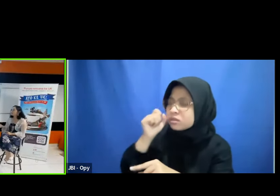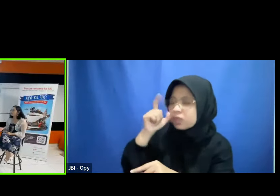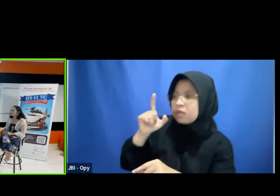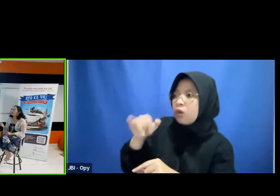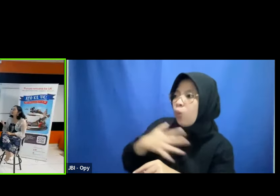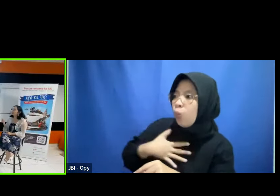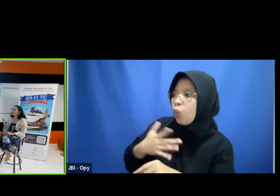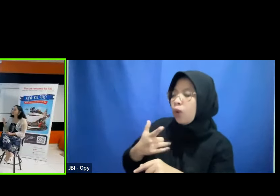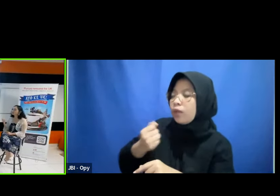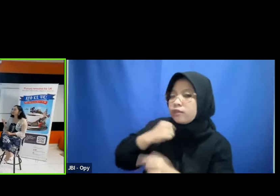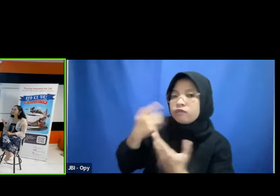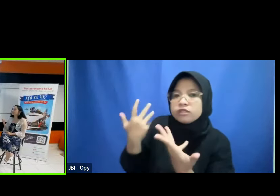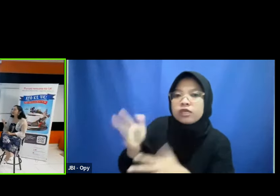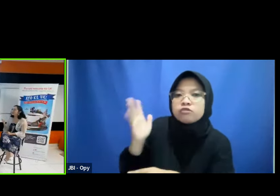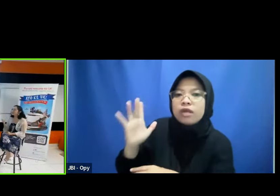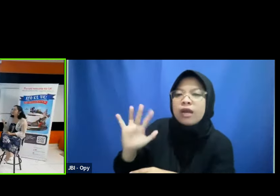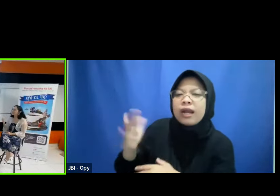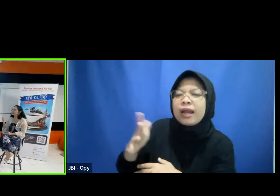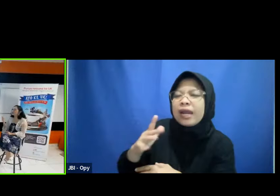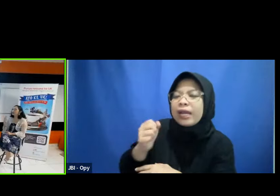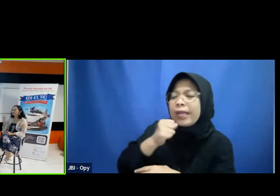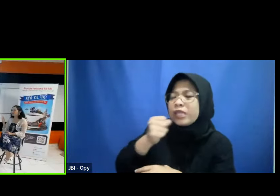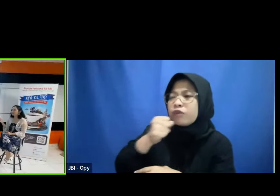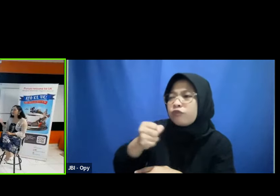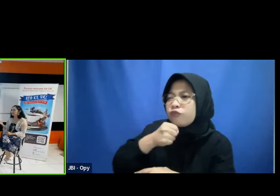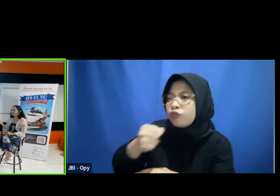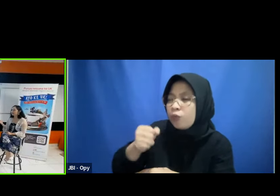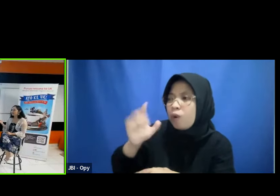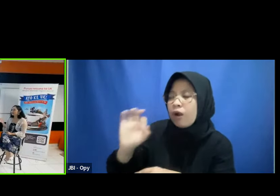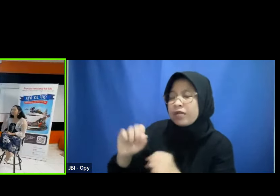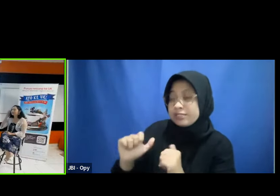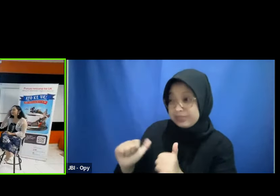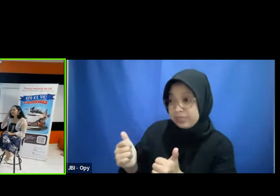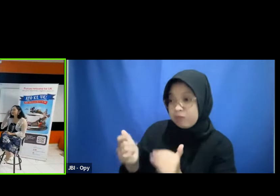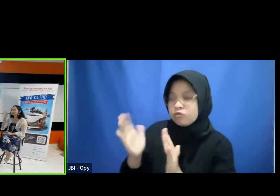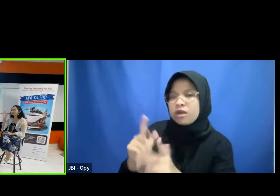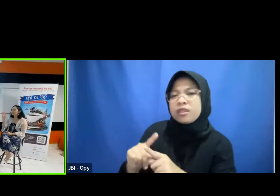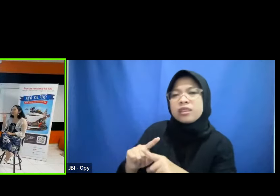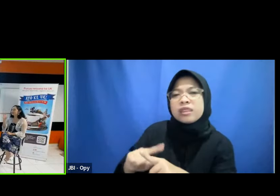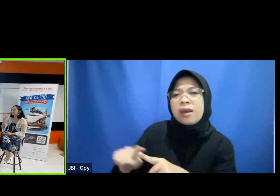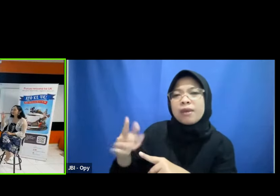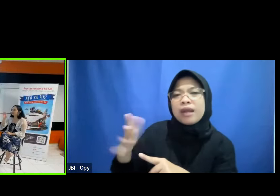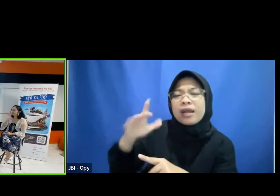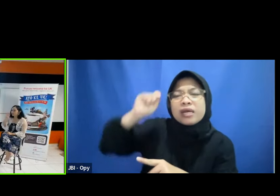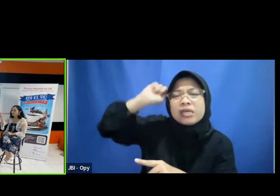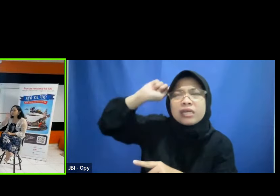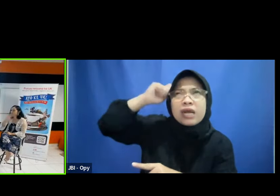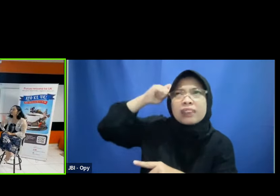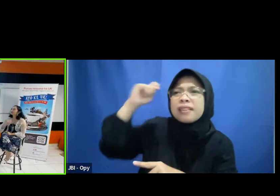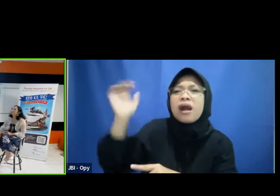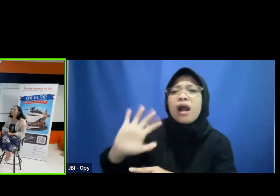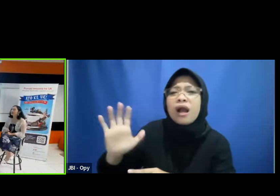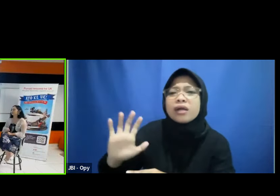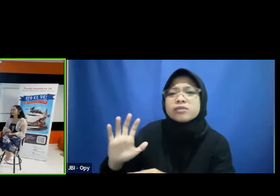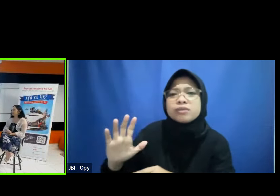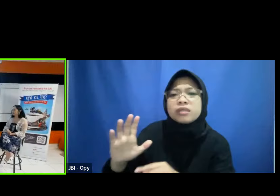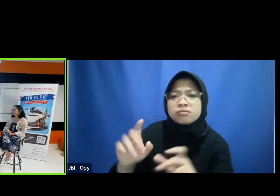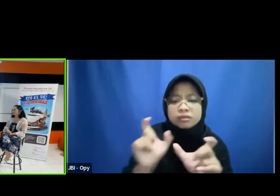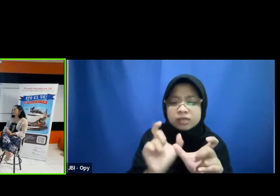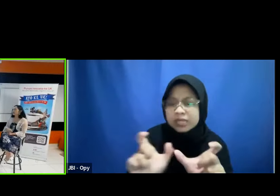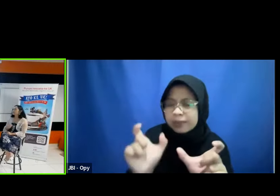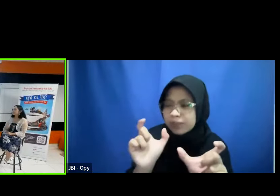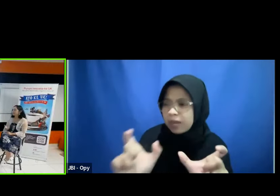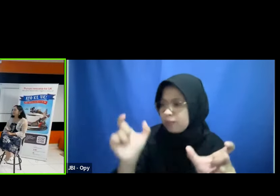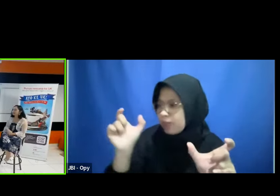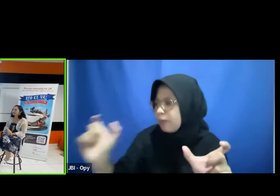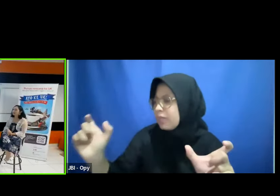selesai interview karena kan kadang kalau interview kita maksudnya Oke kita udah prepare tapi kita enggak seingat word to Word itulah gitu sama yang kita